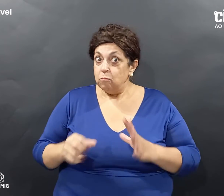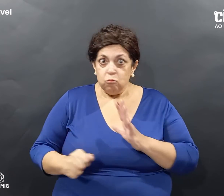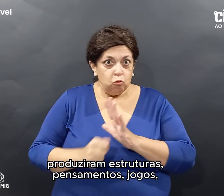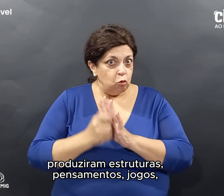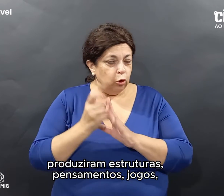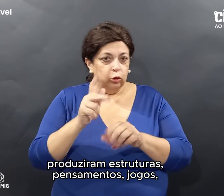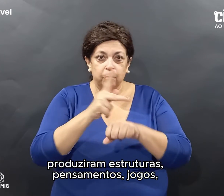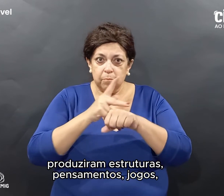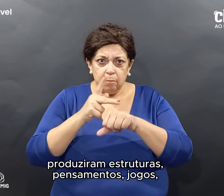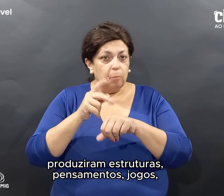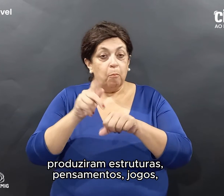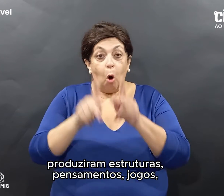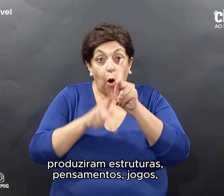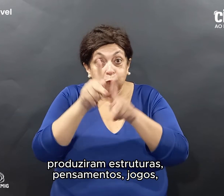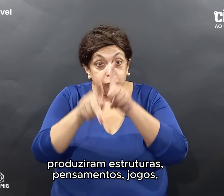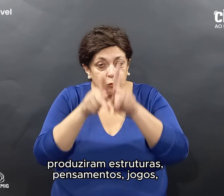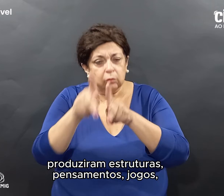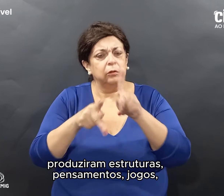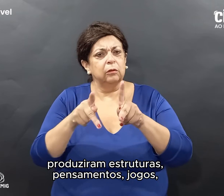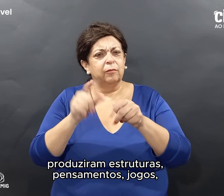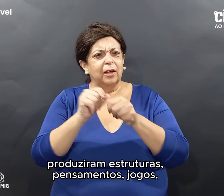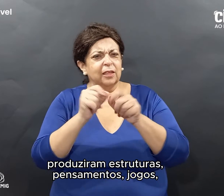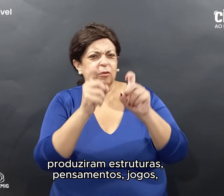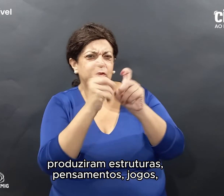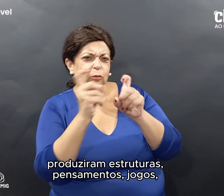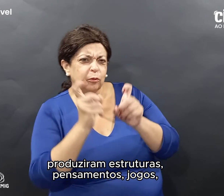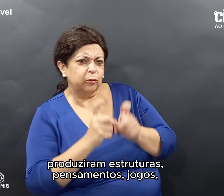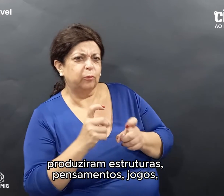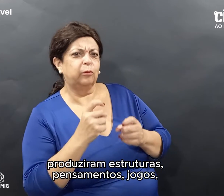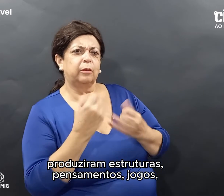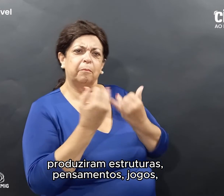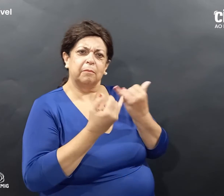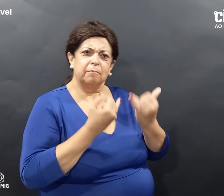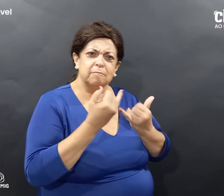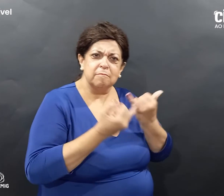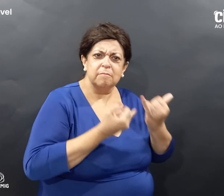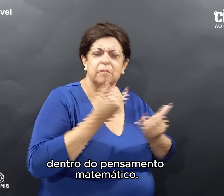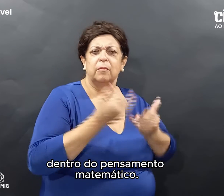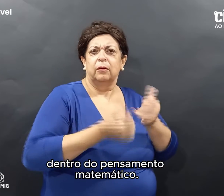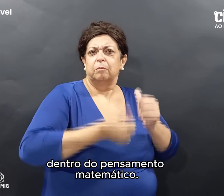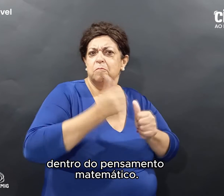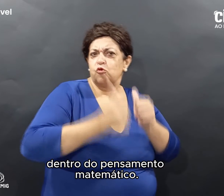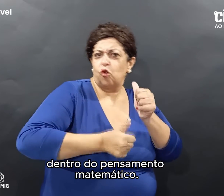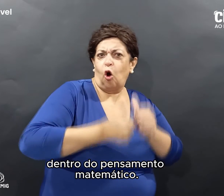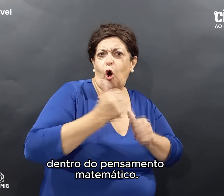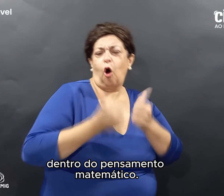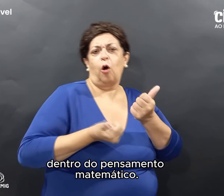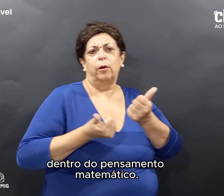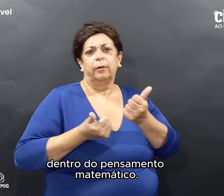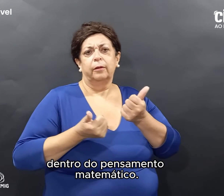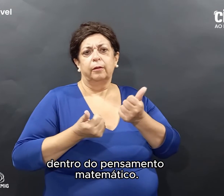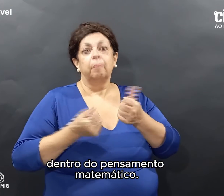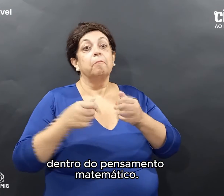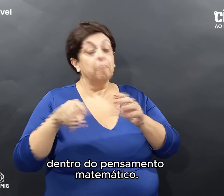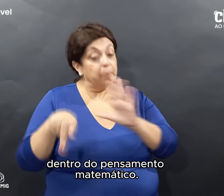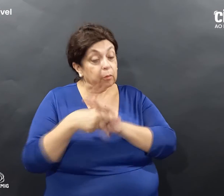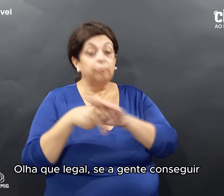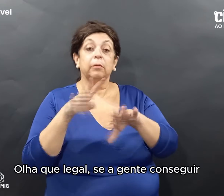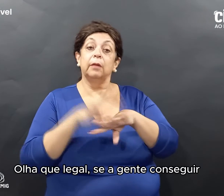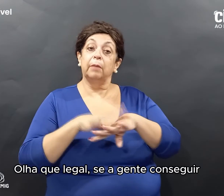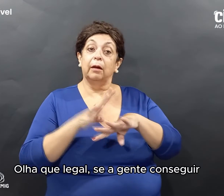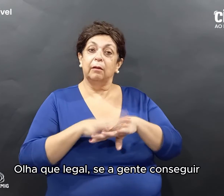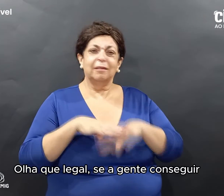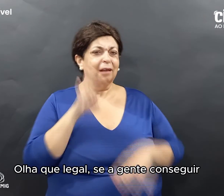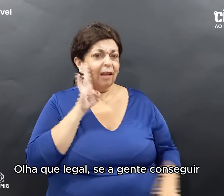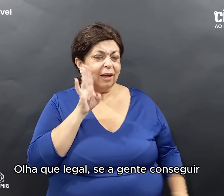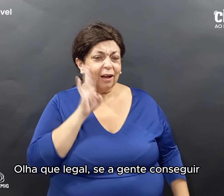mesmo, produziram estruturas, pensamentos, jogos, né? Dentro do pensamento matemático. Olha